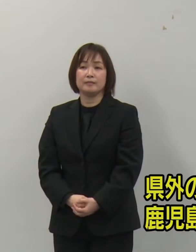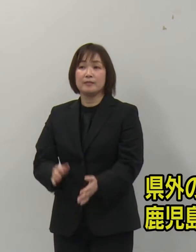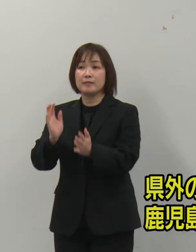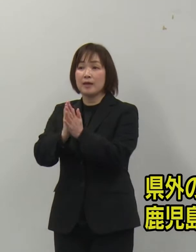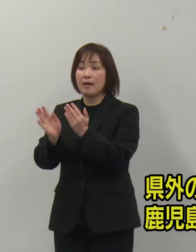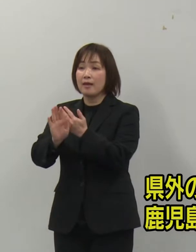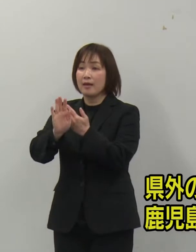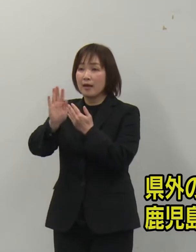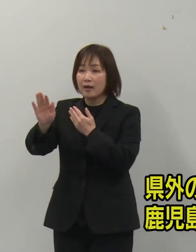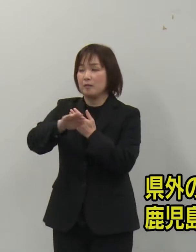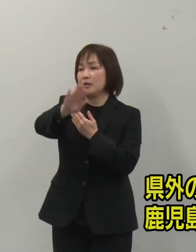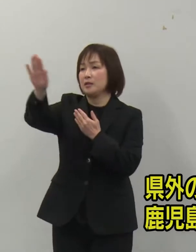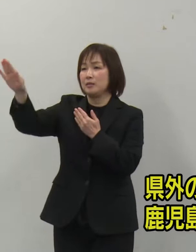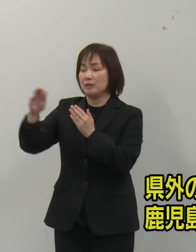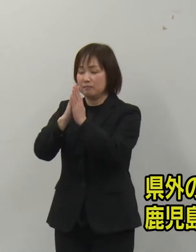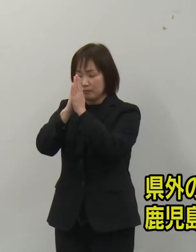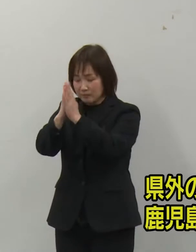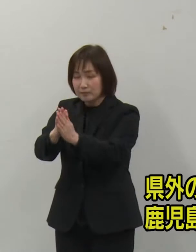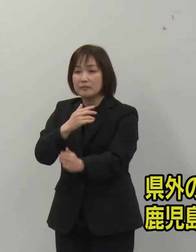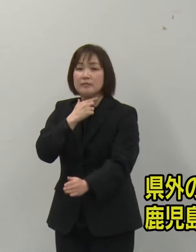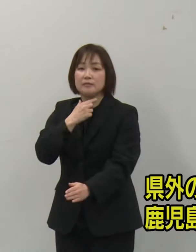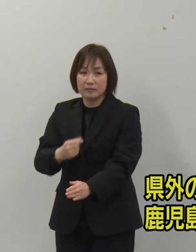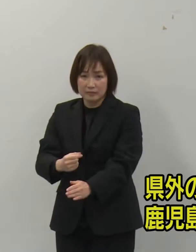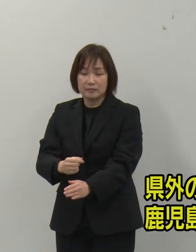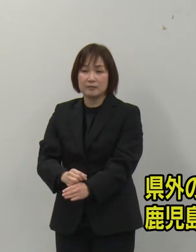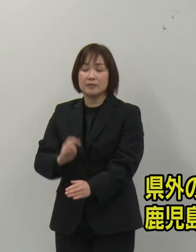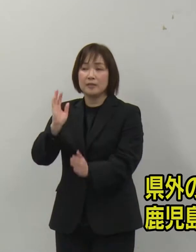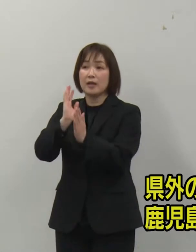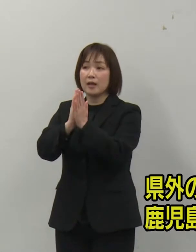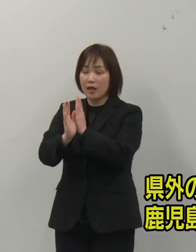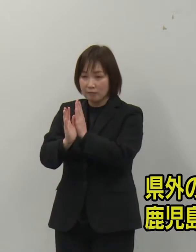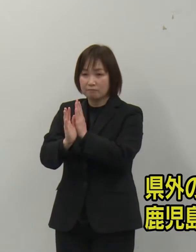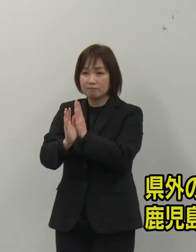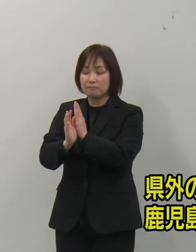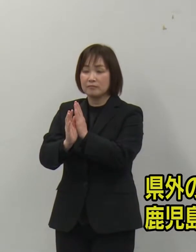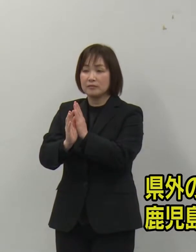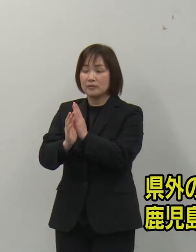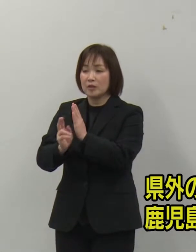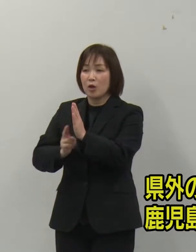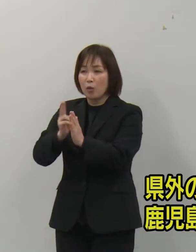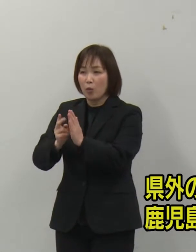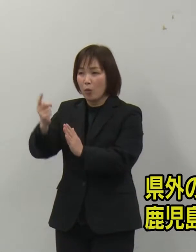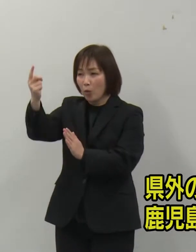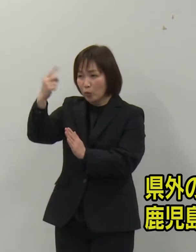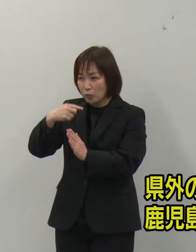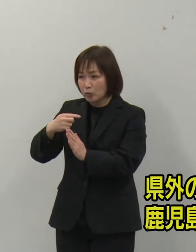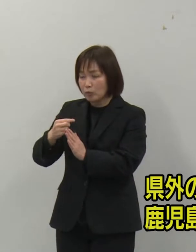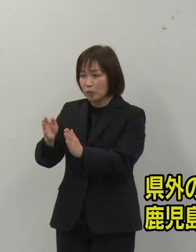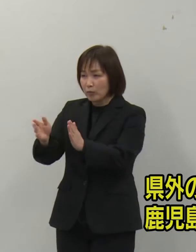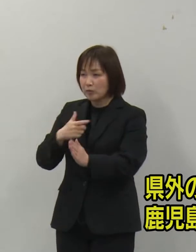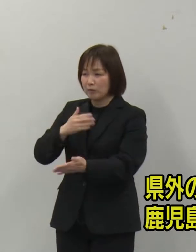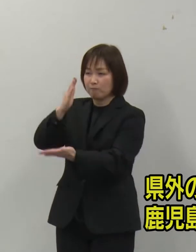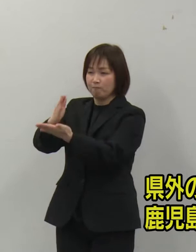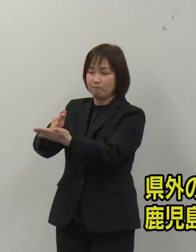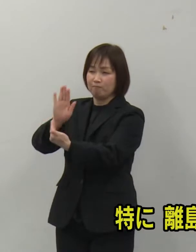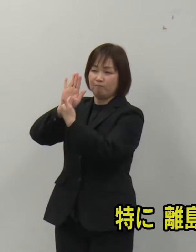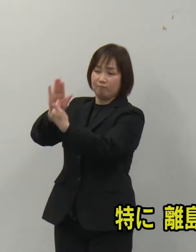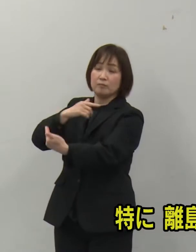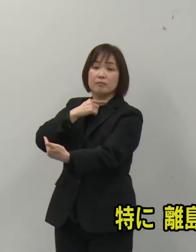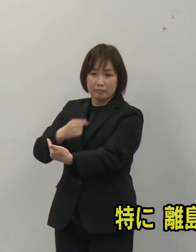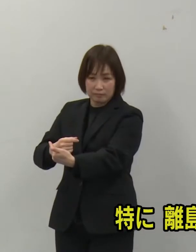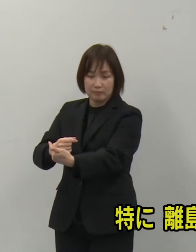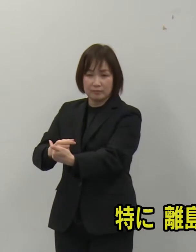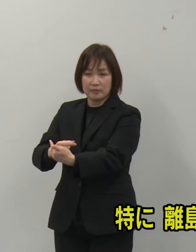県外の皆様にもお願いいたします。鹿児島県への旅行は控えていただきたいと思います。特